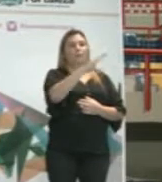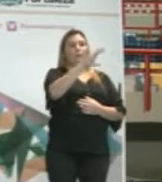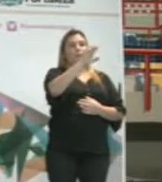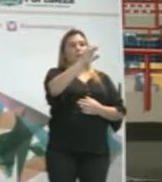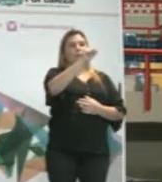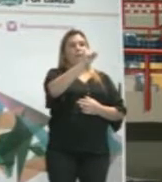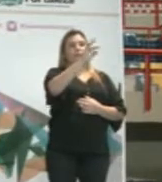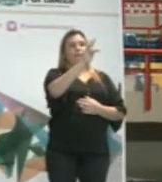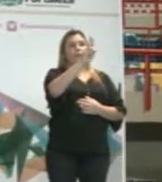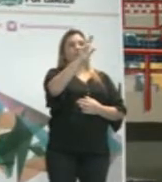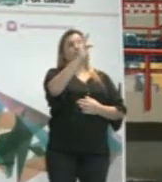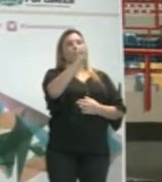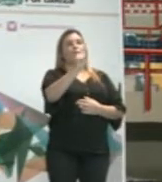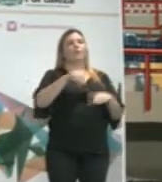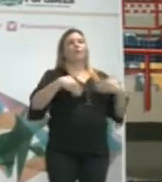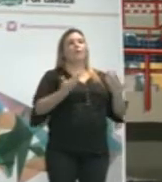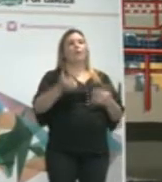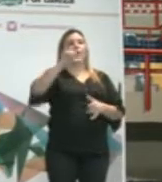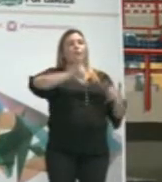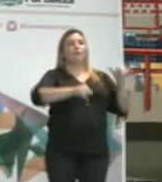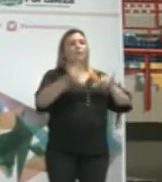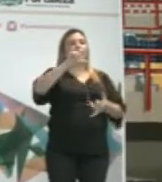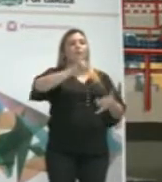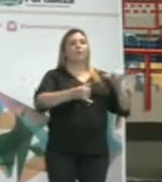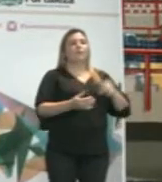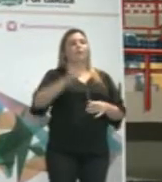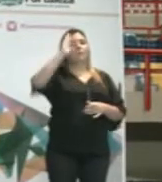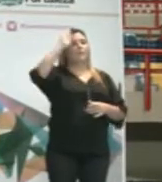Quem é? Quem é?